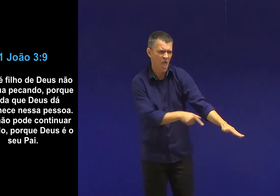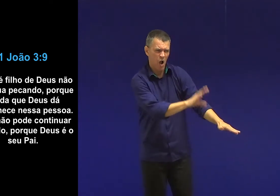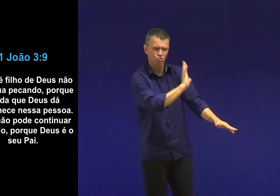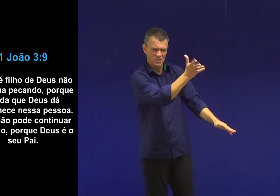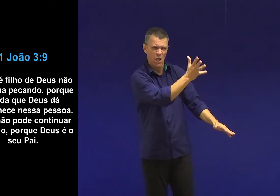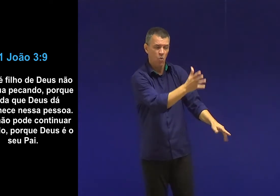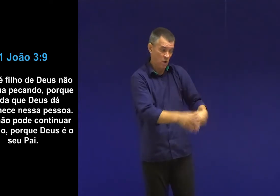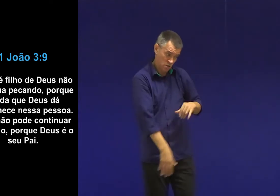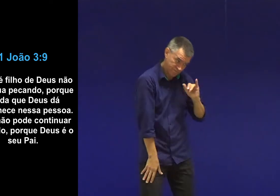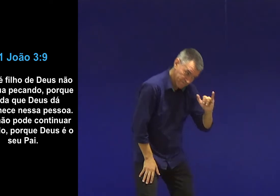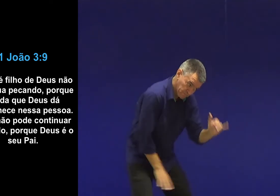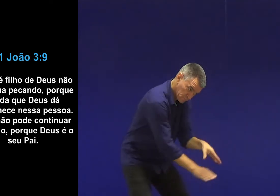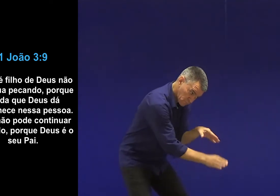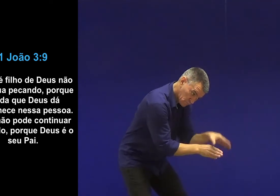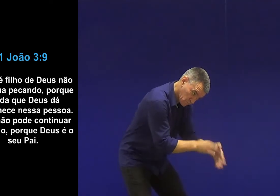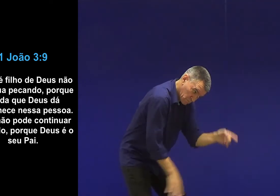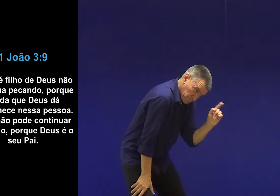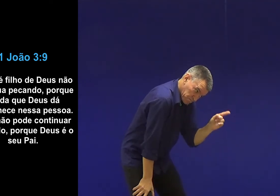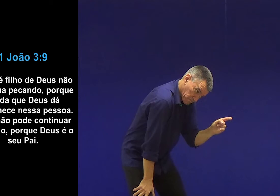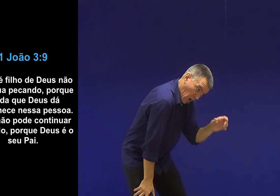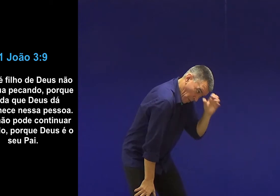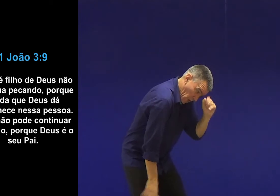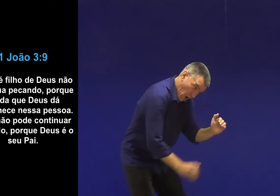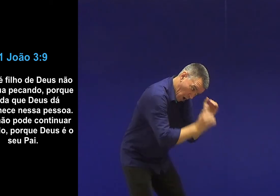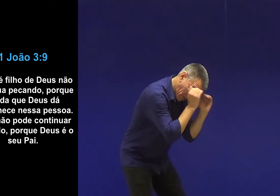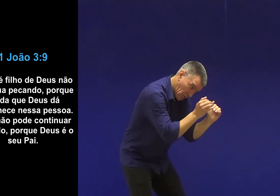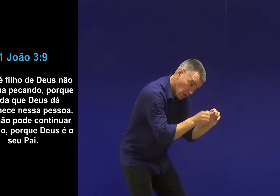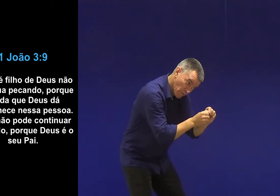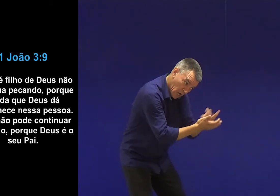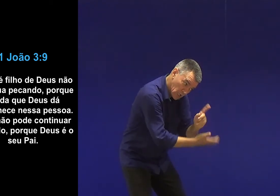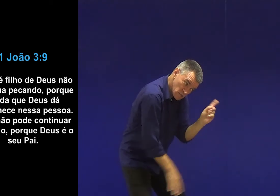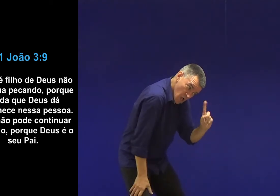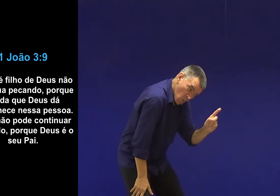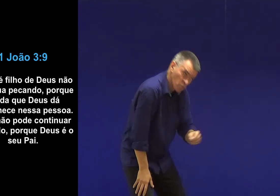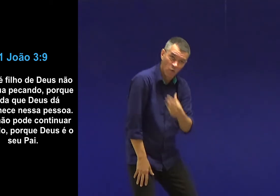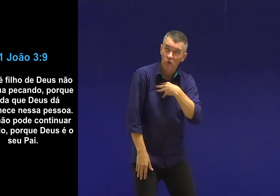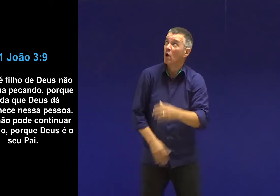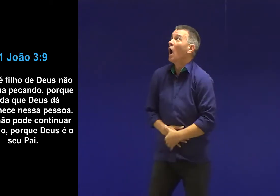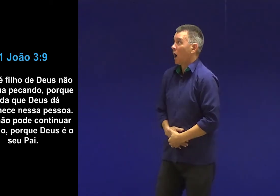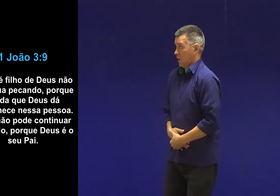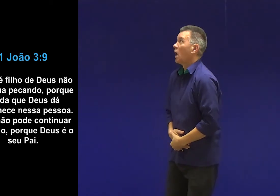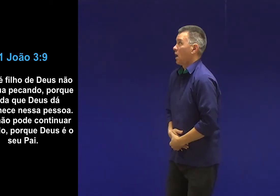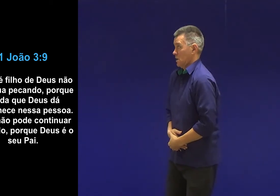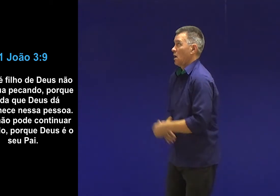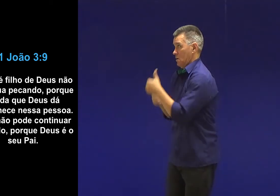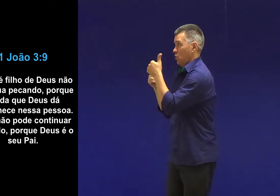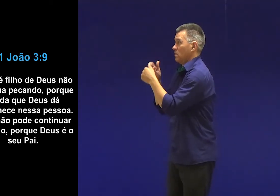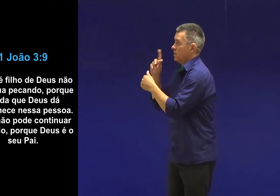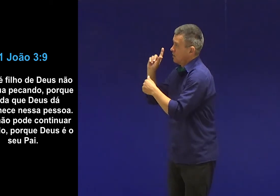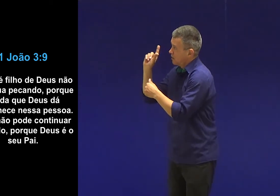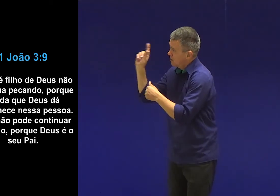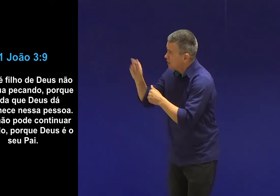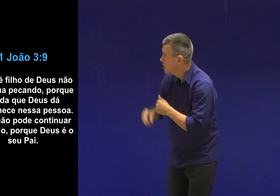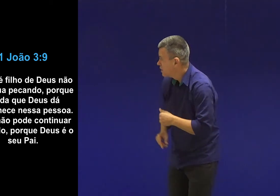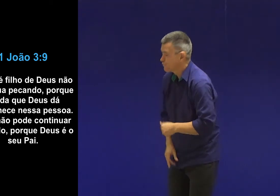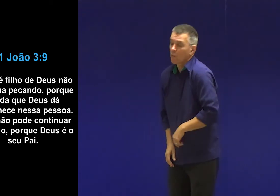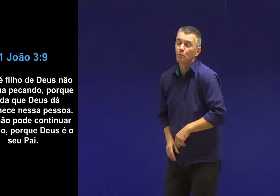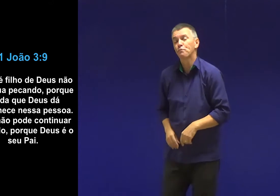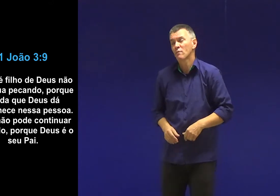Seu filho lá, pequenininho. Olha aqui. Ó, me obedece, hein? Ah, não, tudo bem, tudo bem. Então o